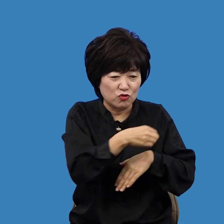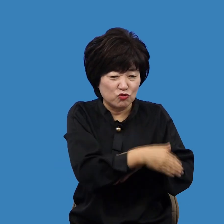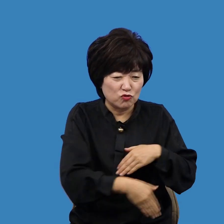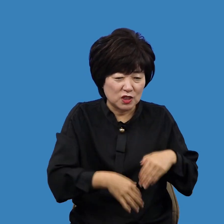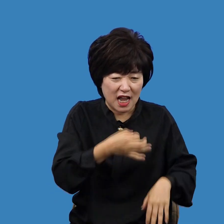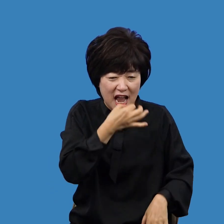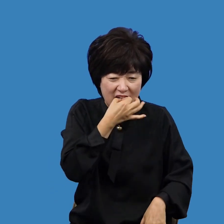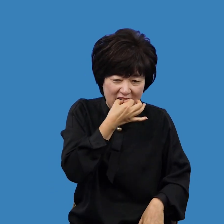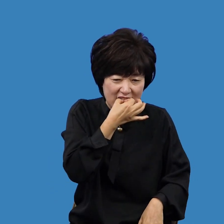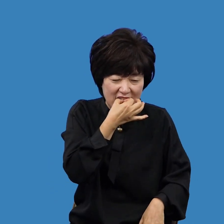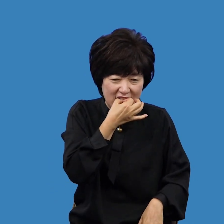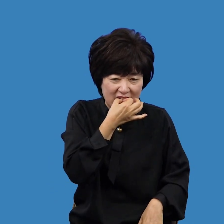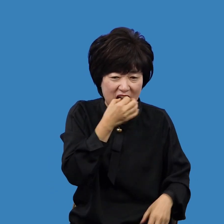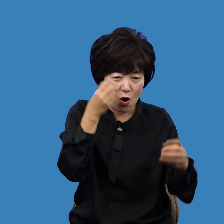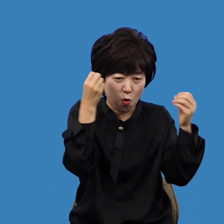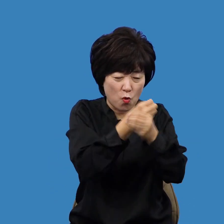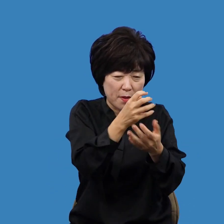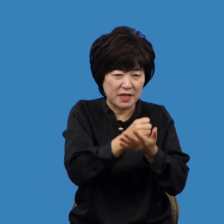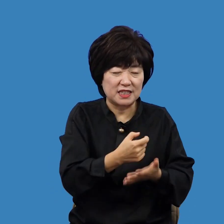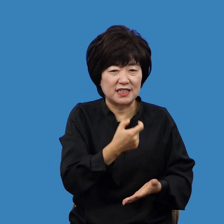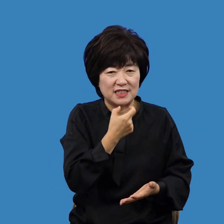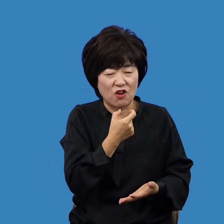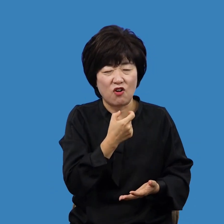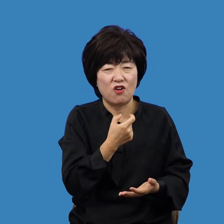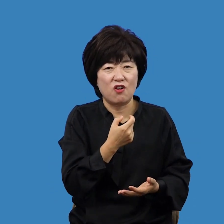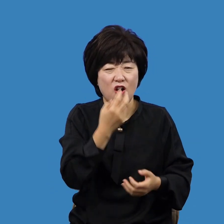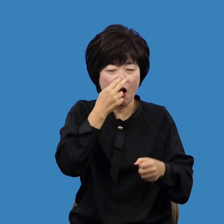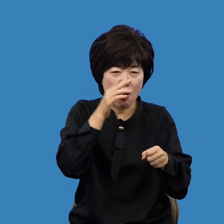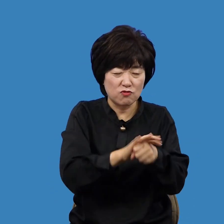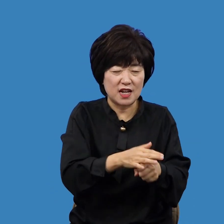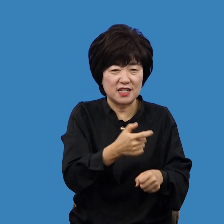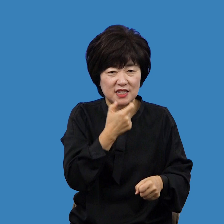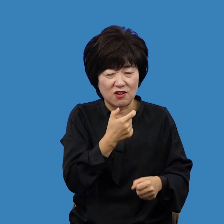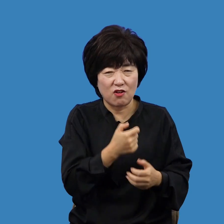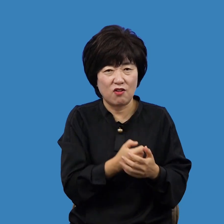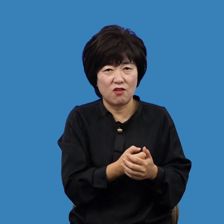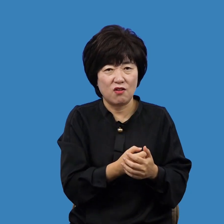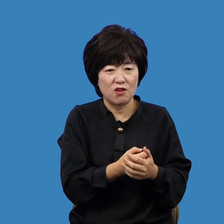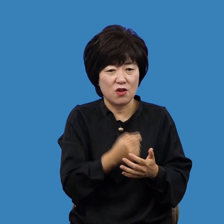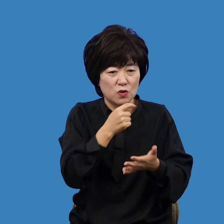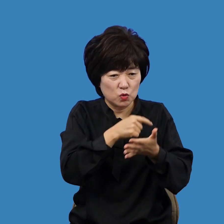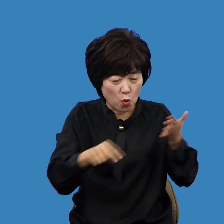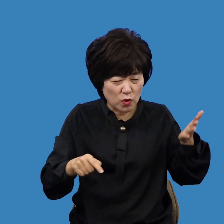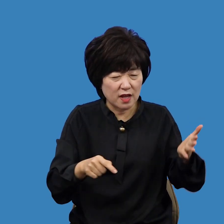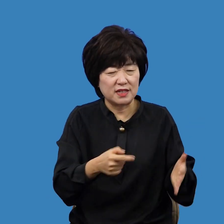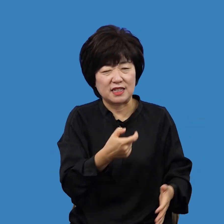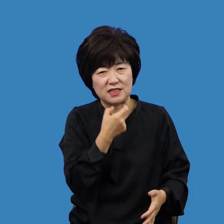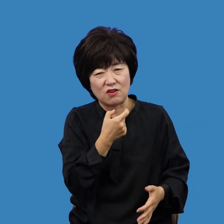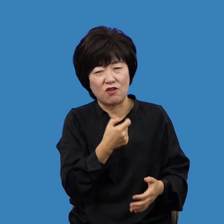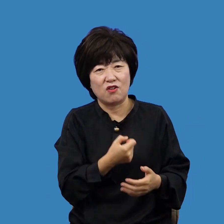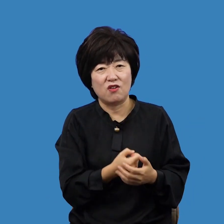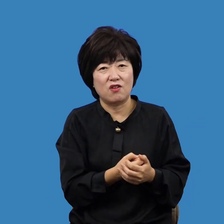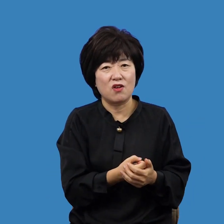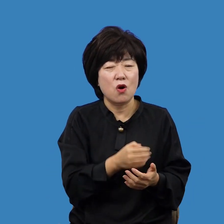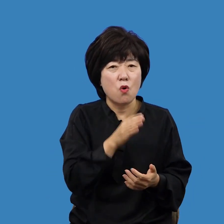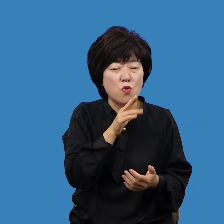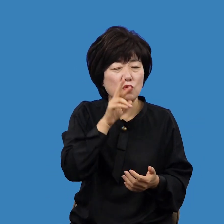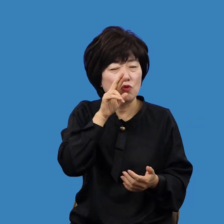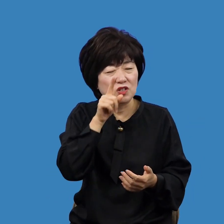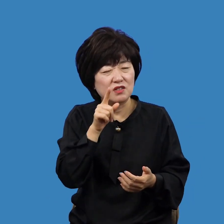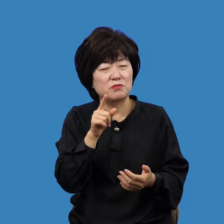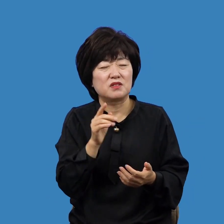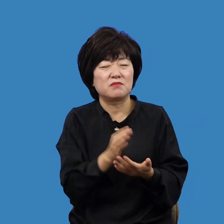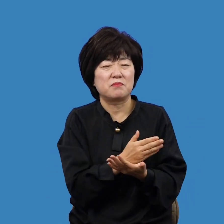내가 오해받는 게 싫고, 내가 억울한 게 싫고, 내가 손해보는 게 싫고, 그래서 계속 옳고 그름을 따지잖아요. 이게 여러분 육의 반응이라는